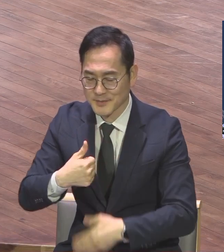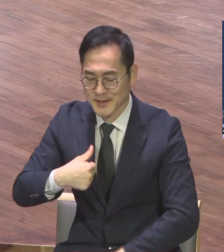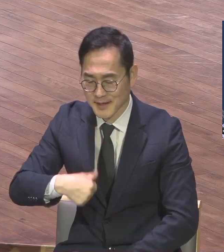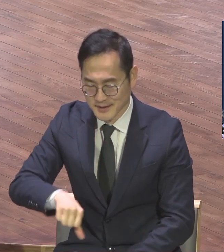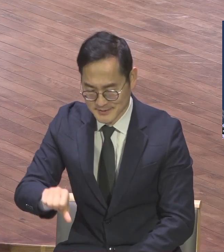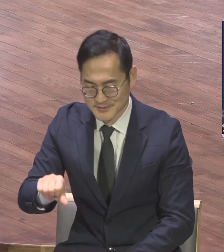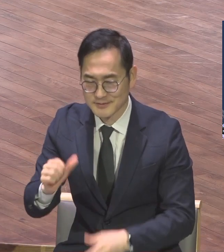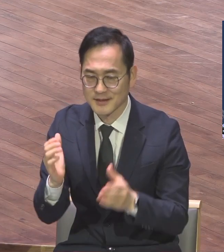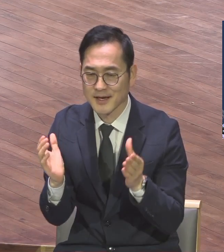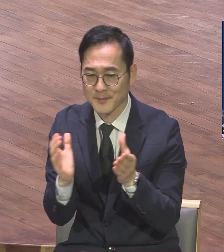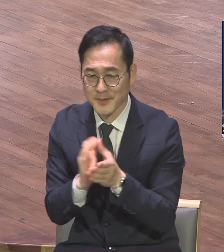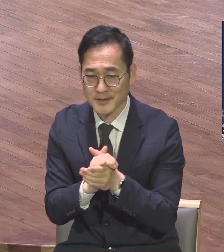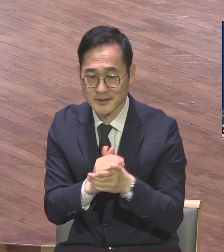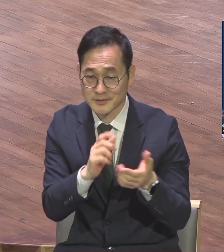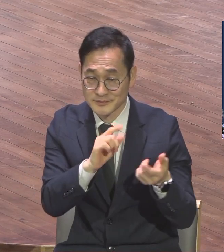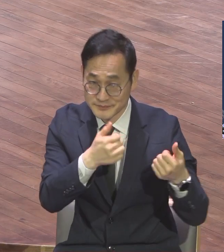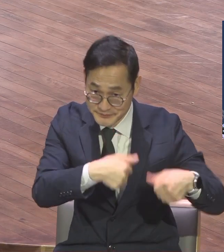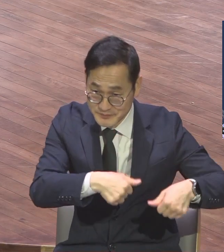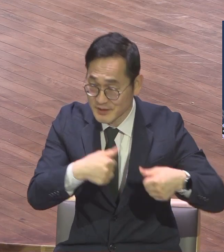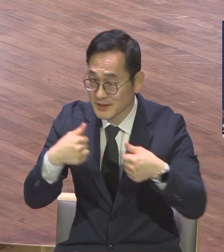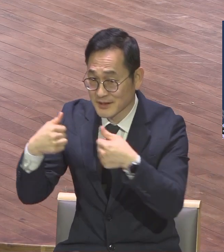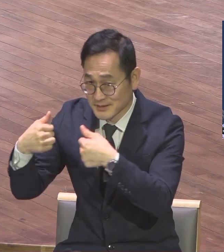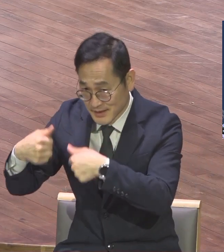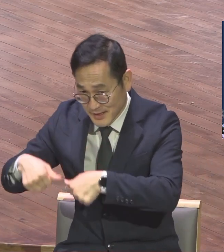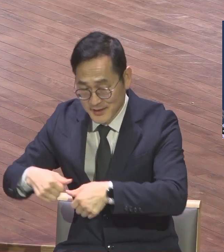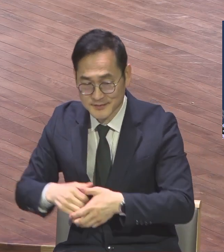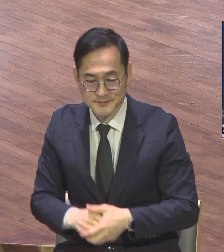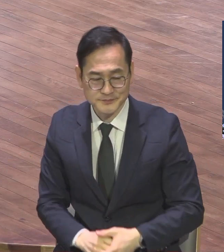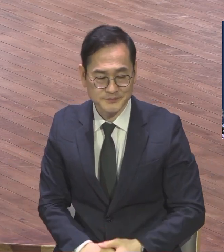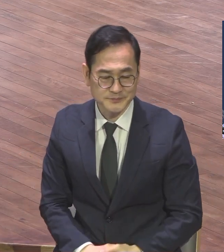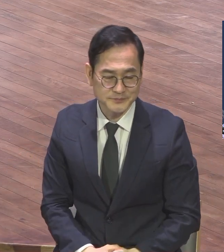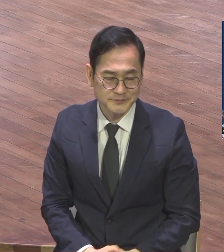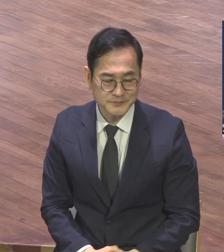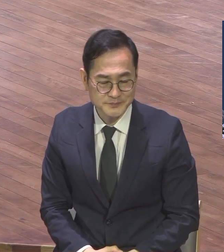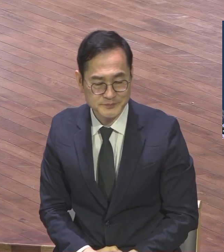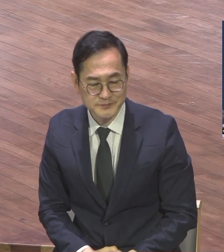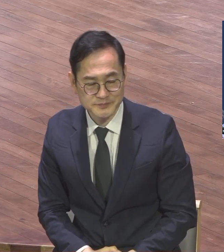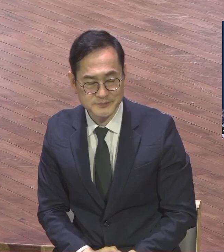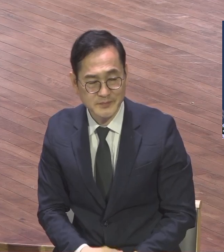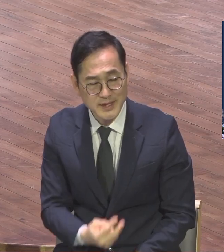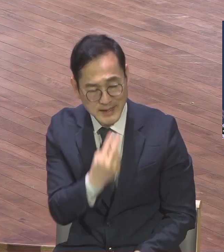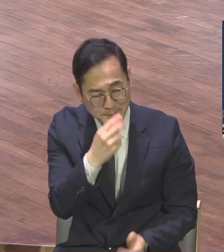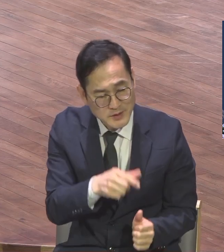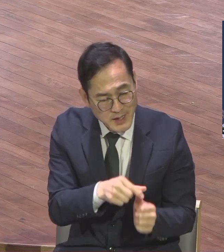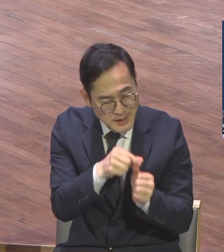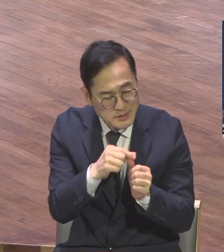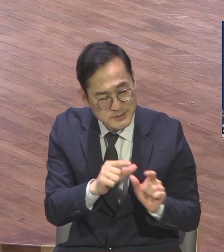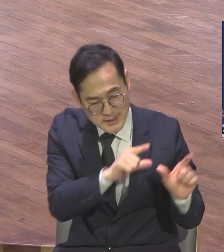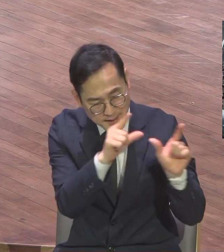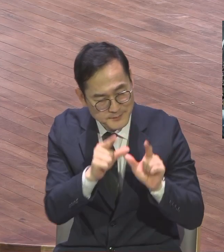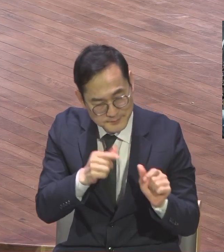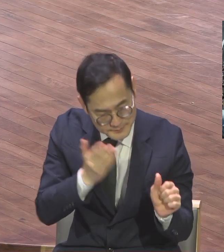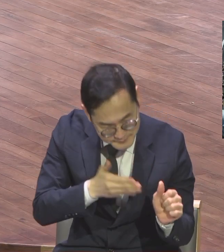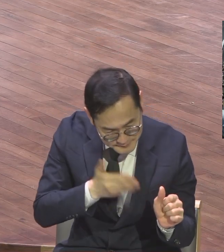아들이십니다. 우리 옆에 있는 성도들 또 해외에 있는 성도들 같이 인사하겠습니다. 생명 살리는 삶을